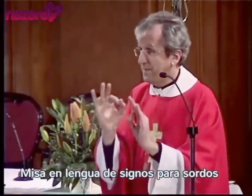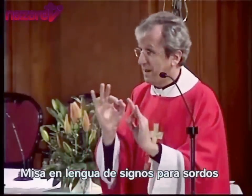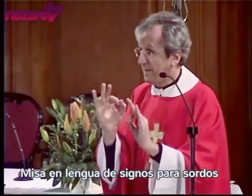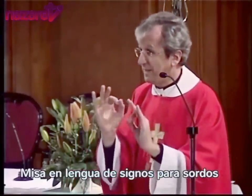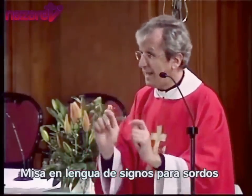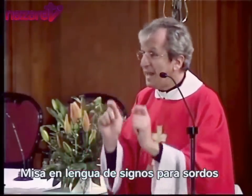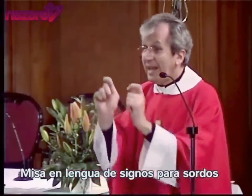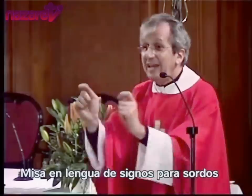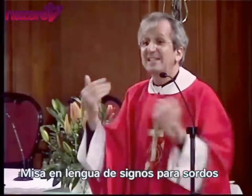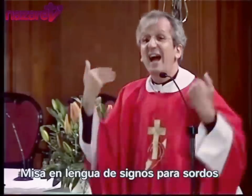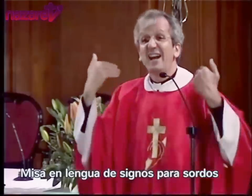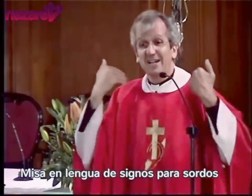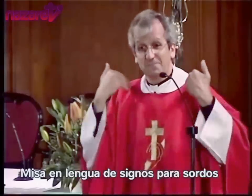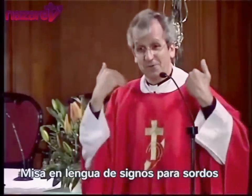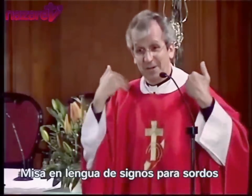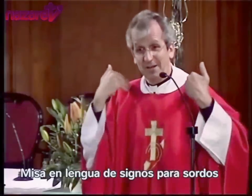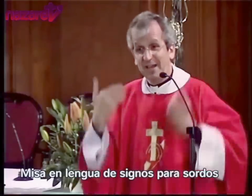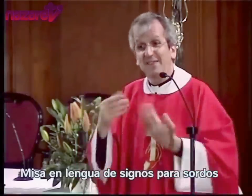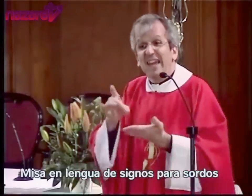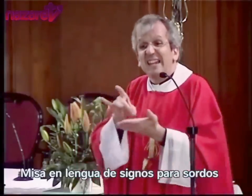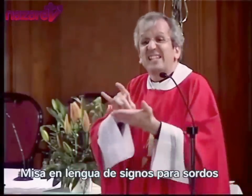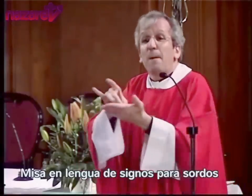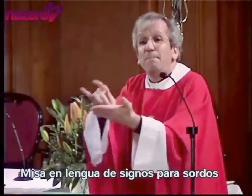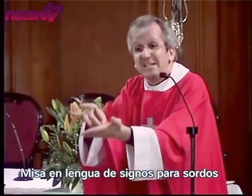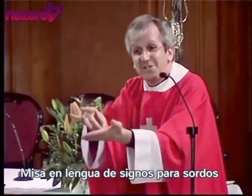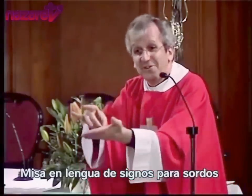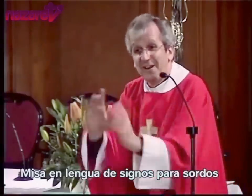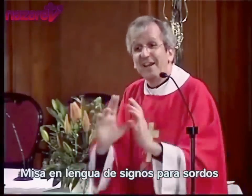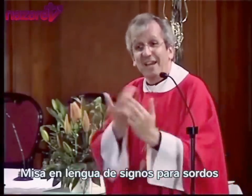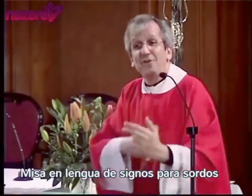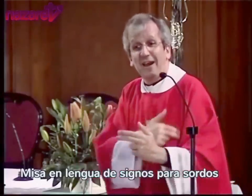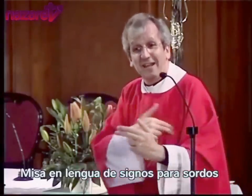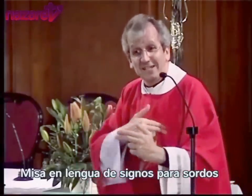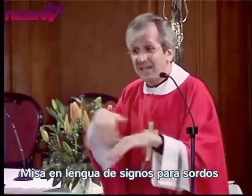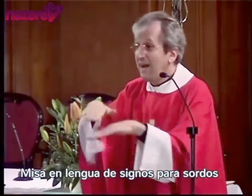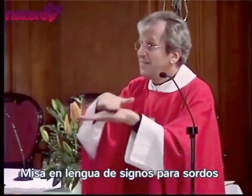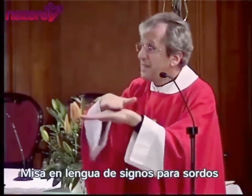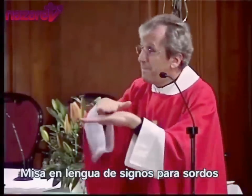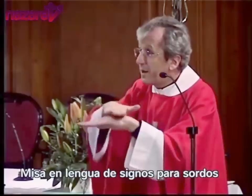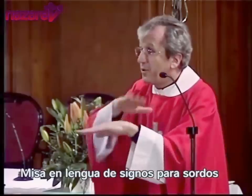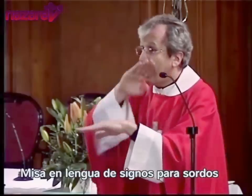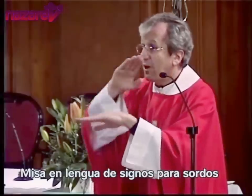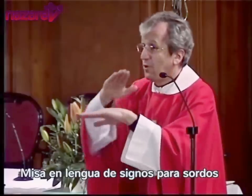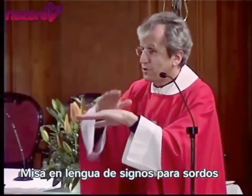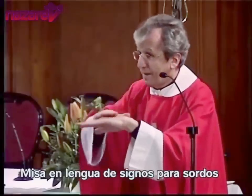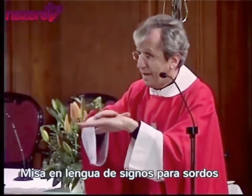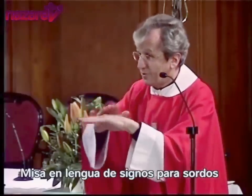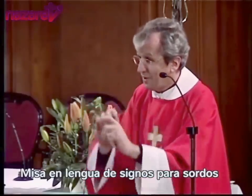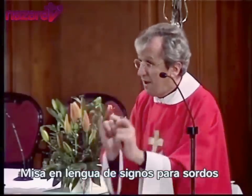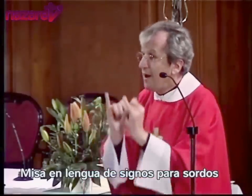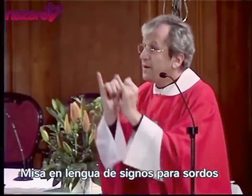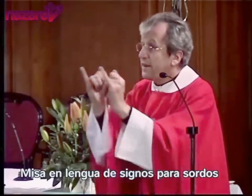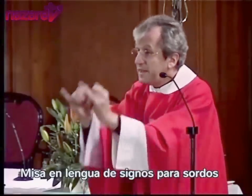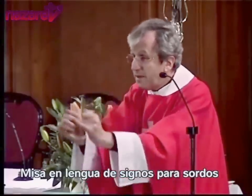fijamos especialmente en esa responsabilidad, en esa misión que dio a la Iglesia de perdonar los